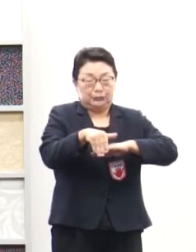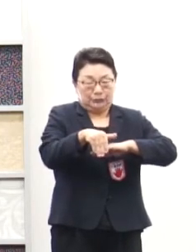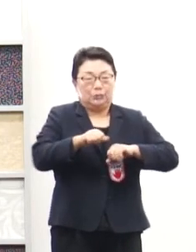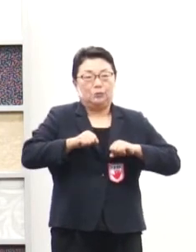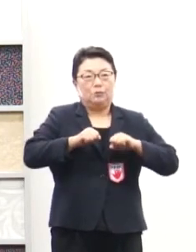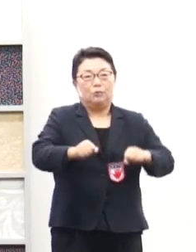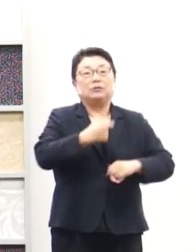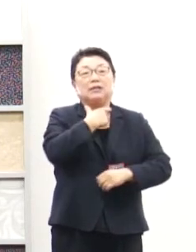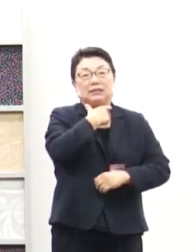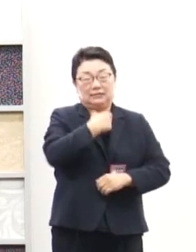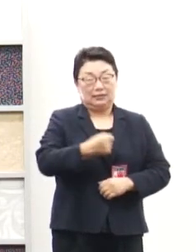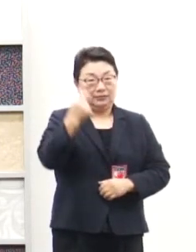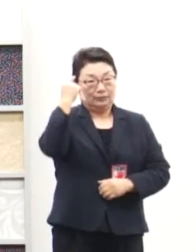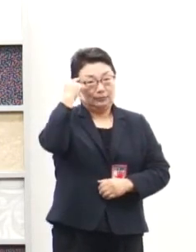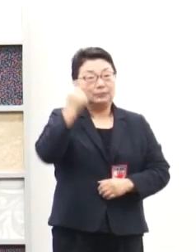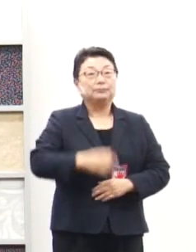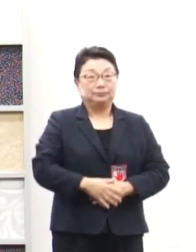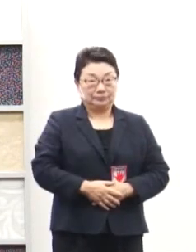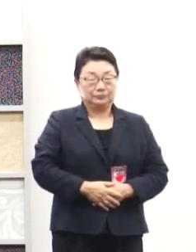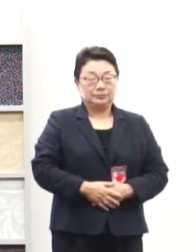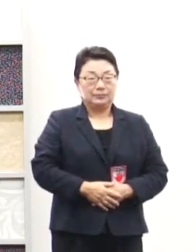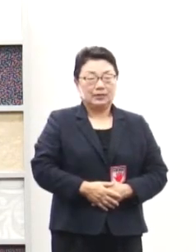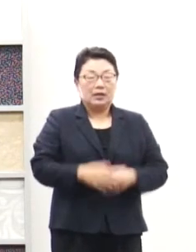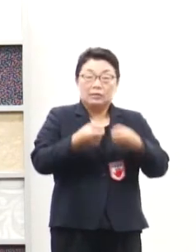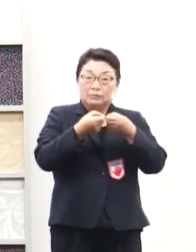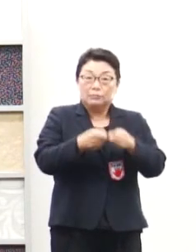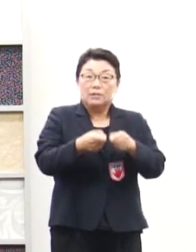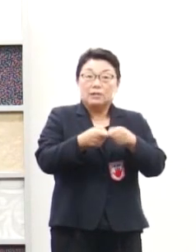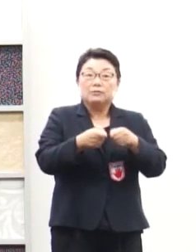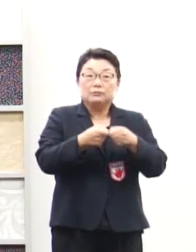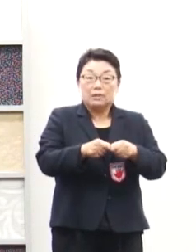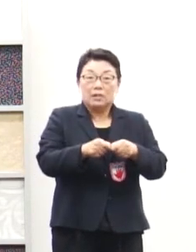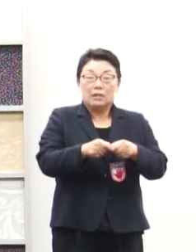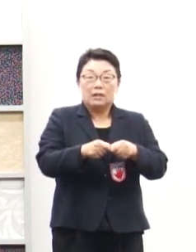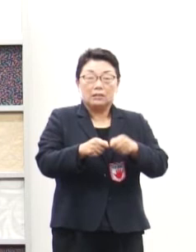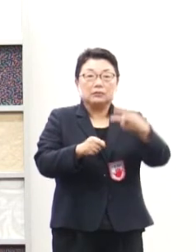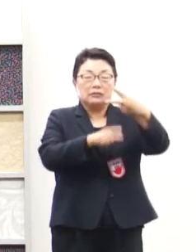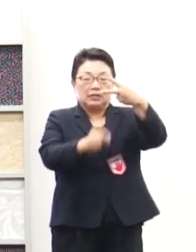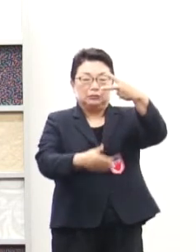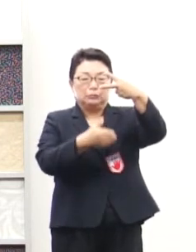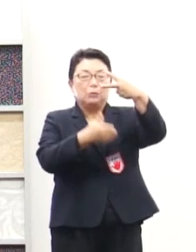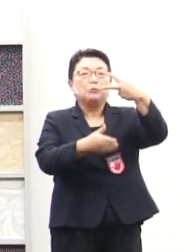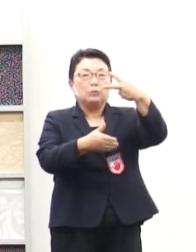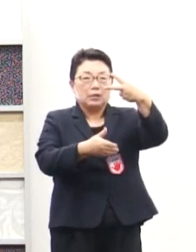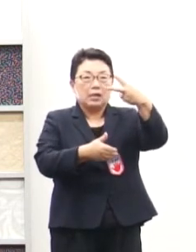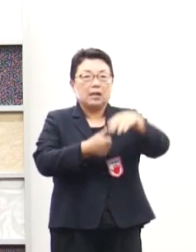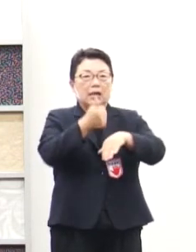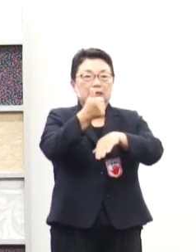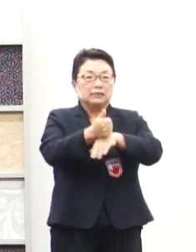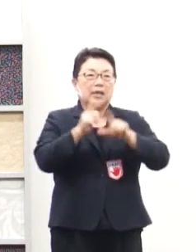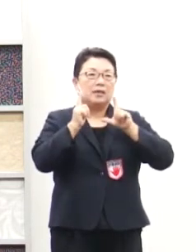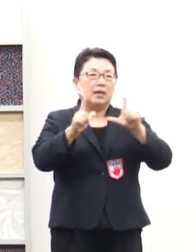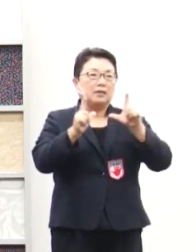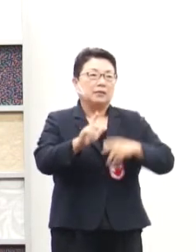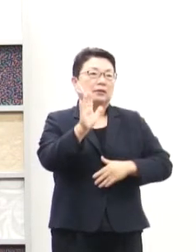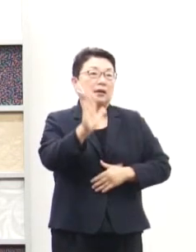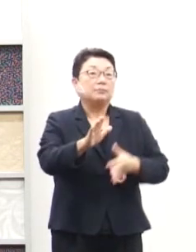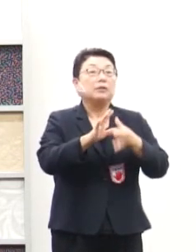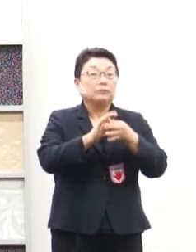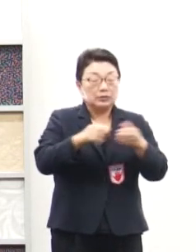取り組んでいきたいと考えております。詳細につきましては9日に記者会見がありますので、この場におきま